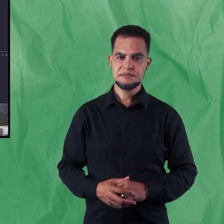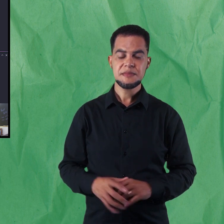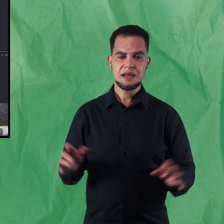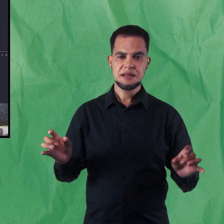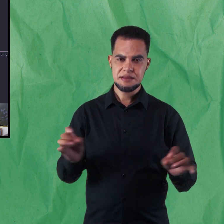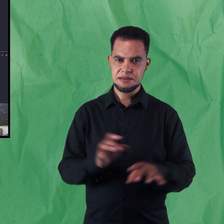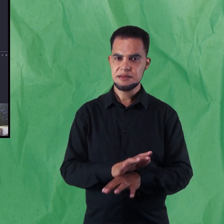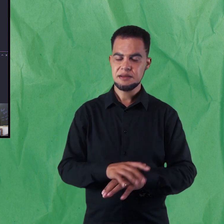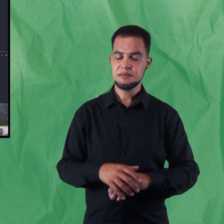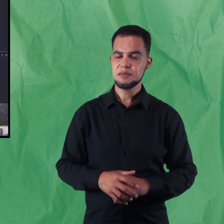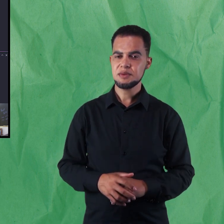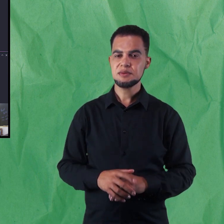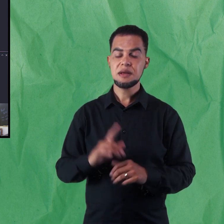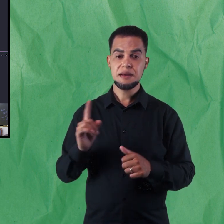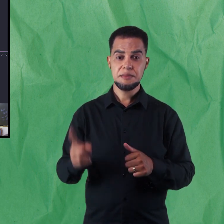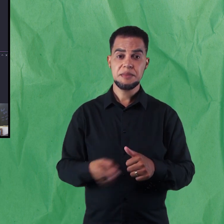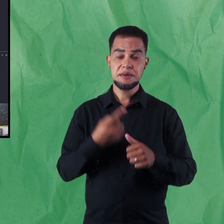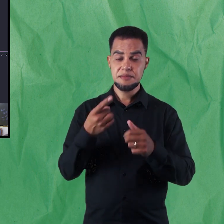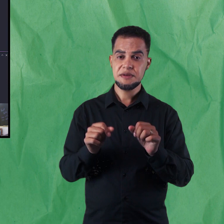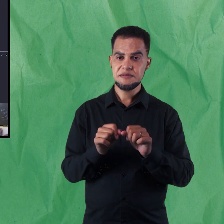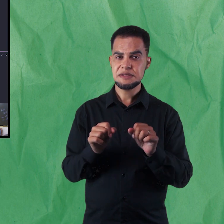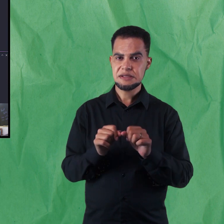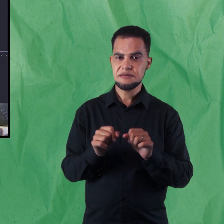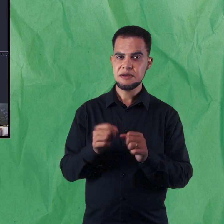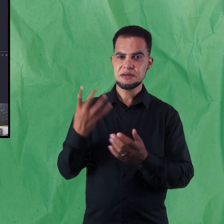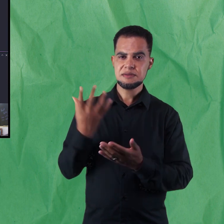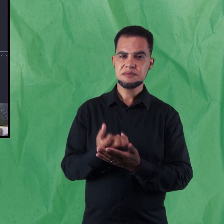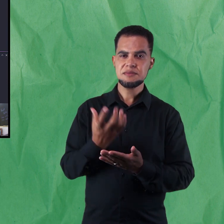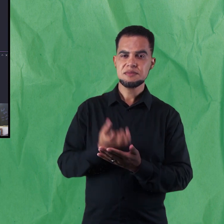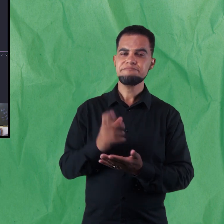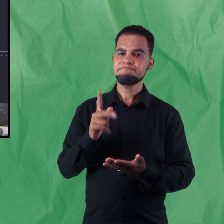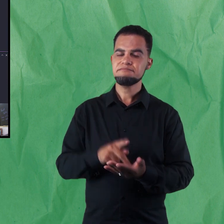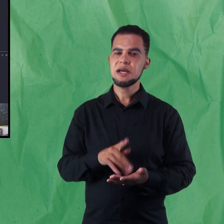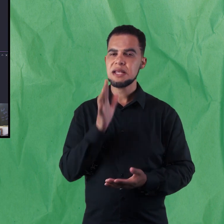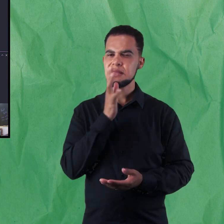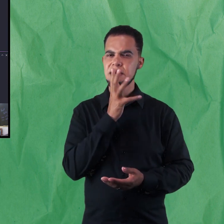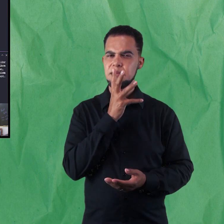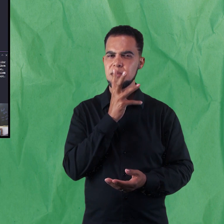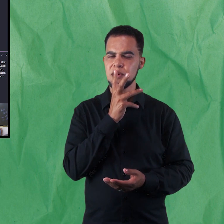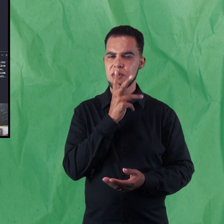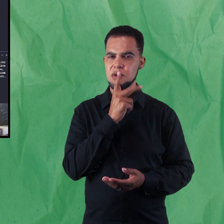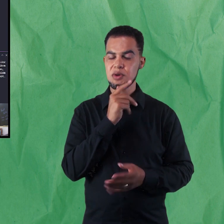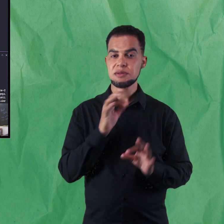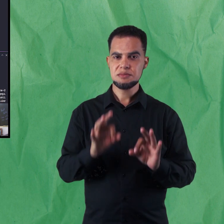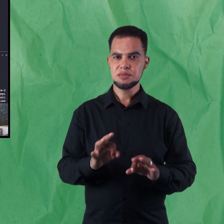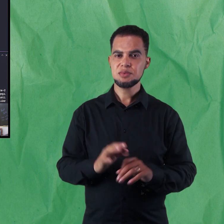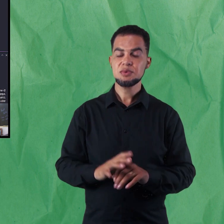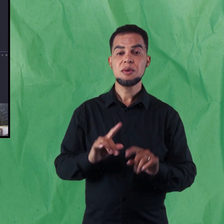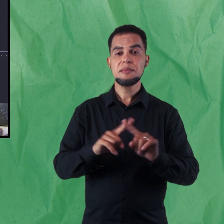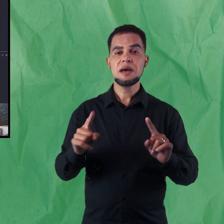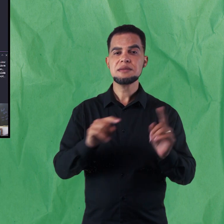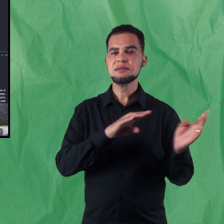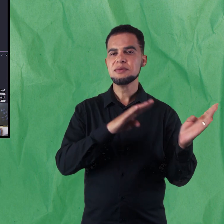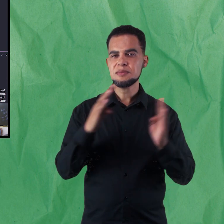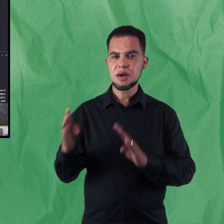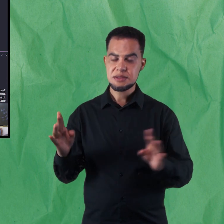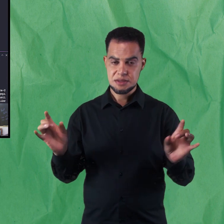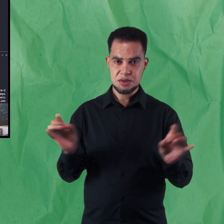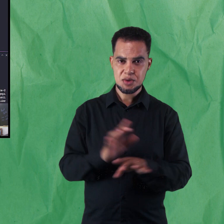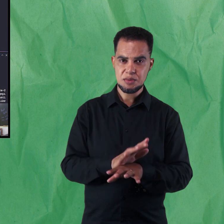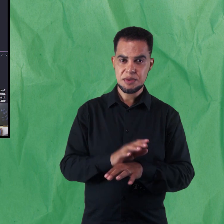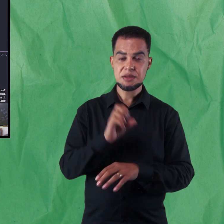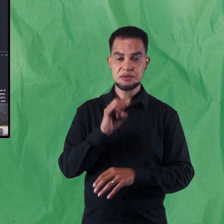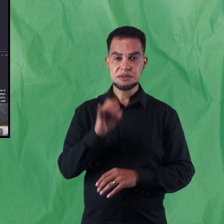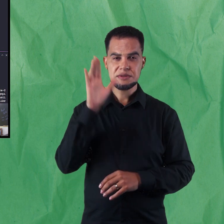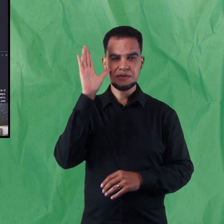Terminou de buildar, né? A primeira vez que ele builda, né? Ele realmente demora muito, mas é um processo bem completo